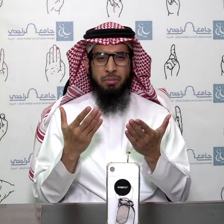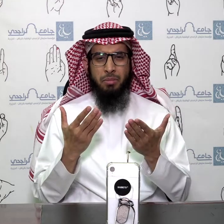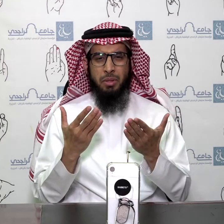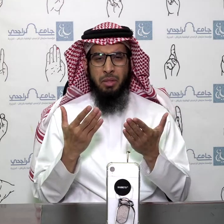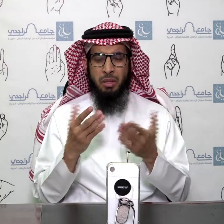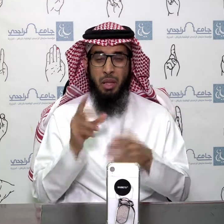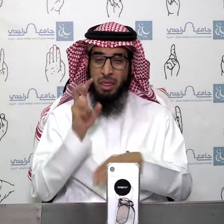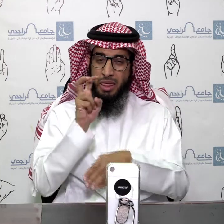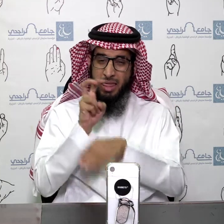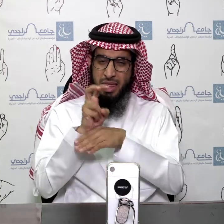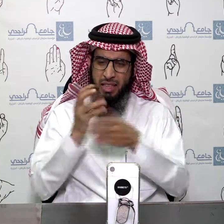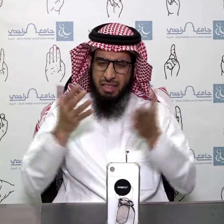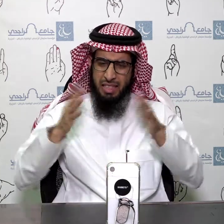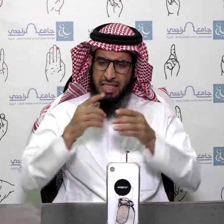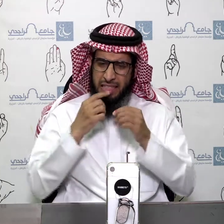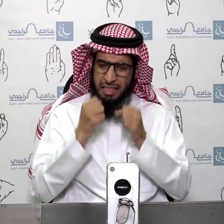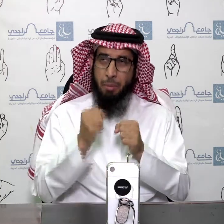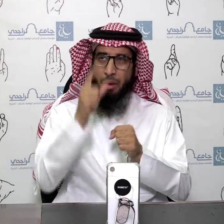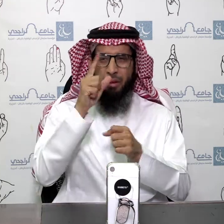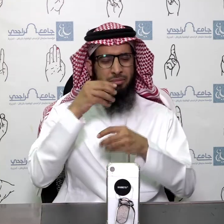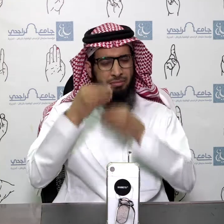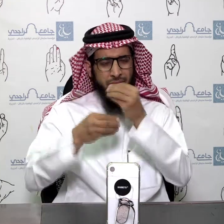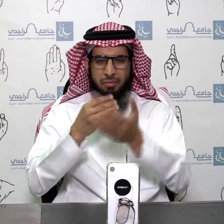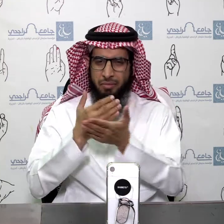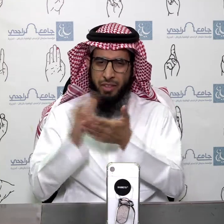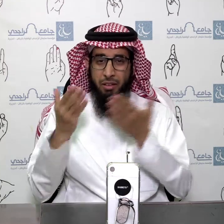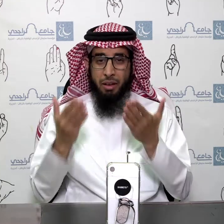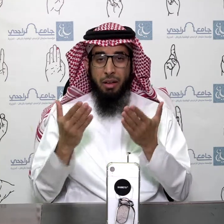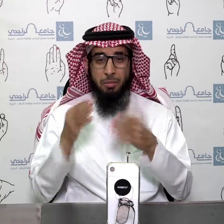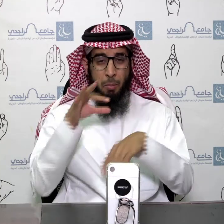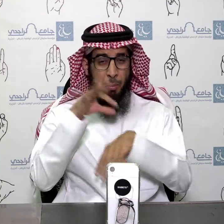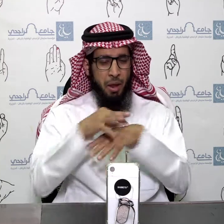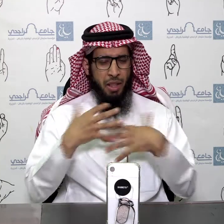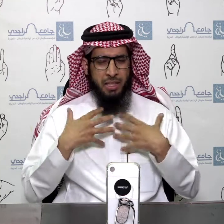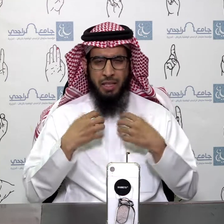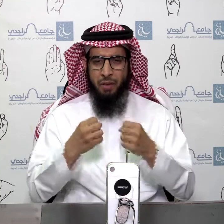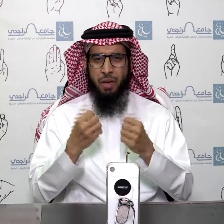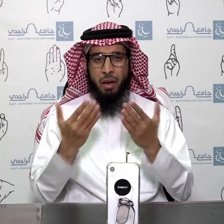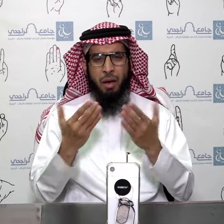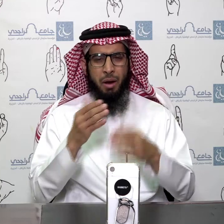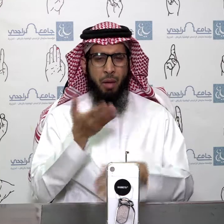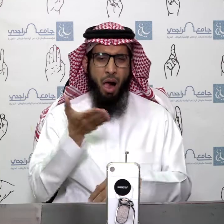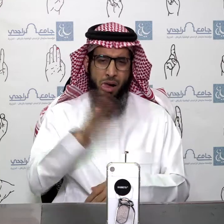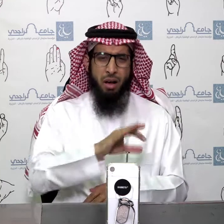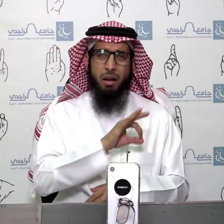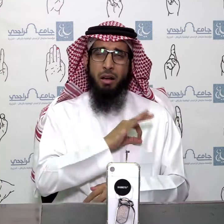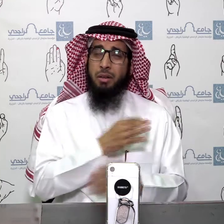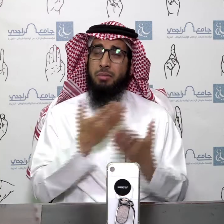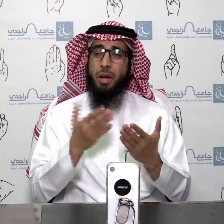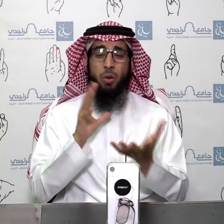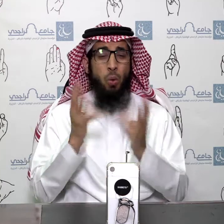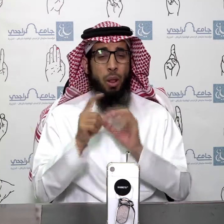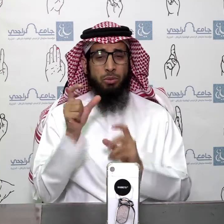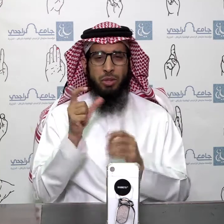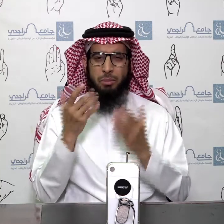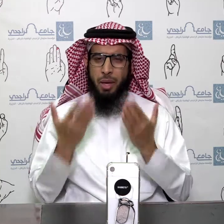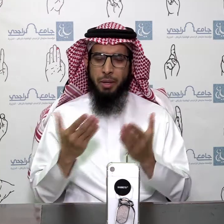عن المدينين، واشف مرضانا ومرضى المسلمين، وارحم موتانا وموتى المسلمين. اللهم إنا نسألك